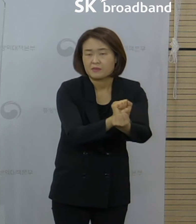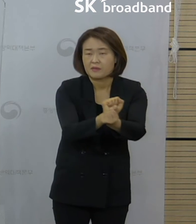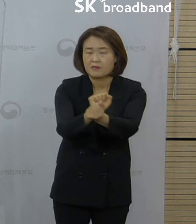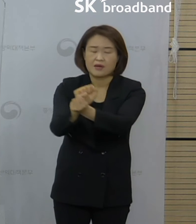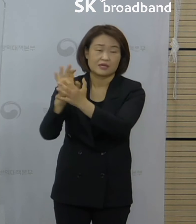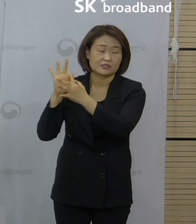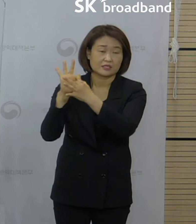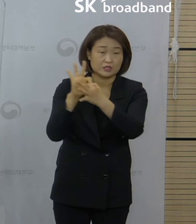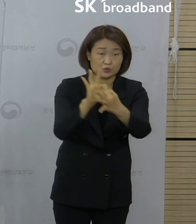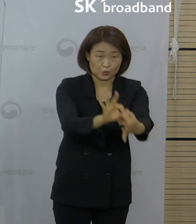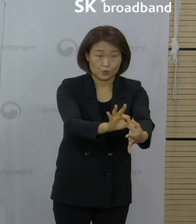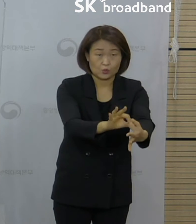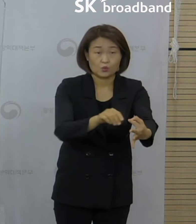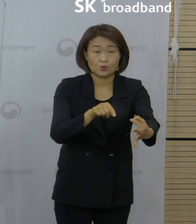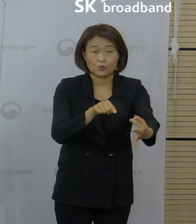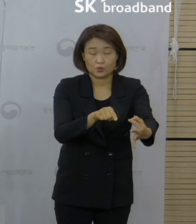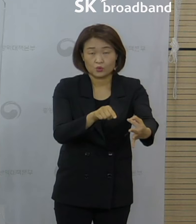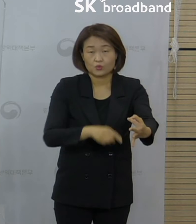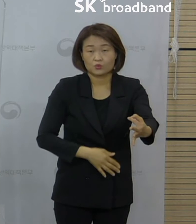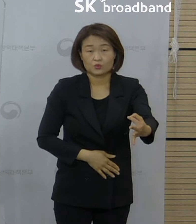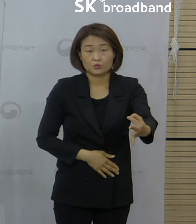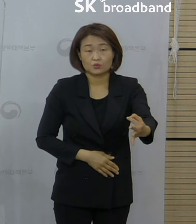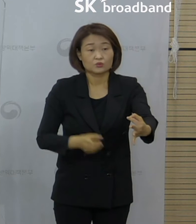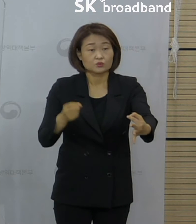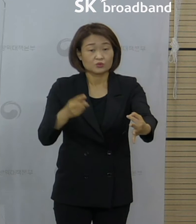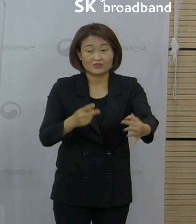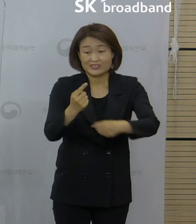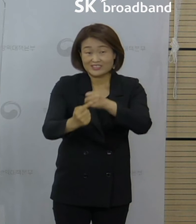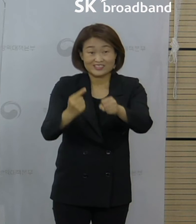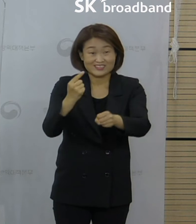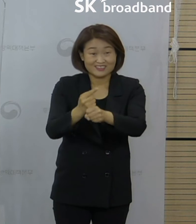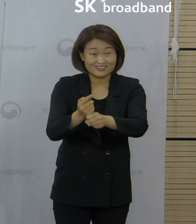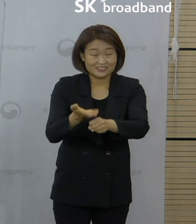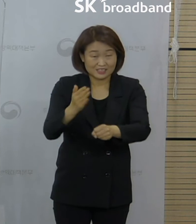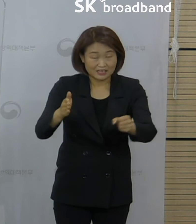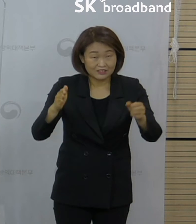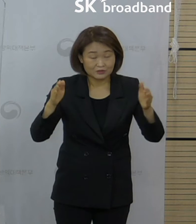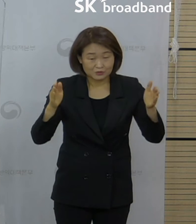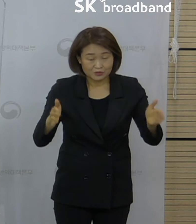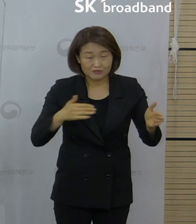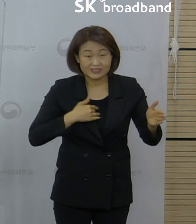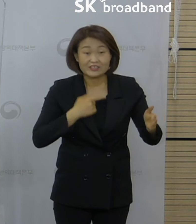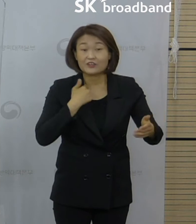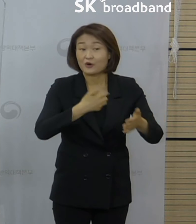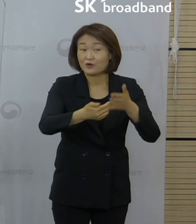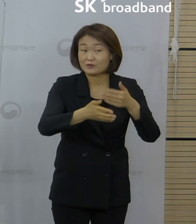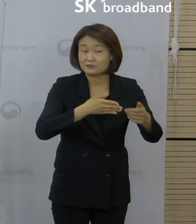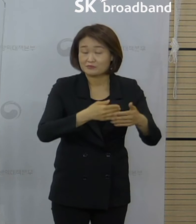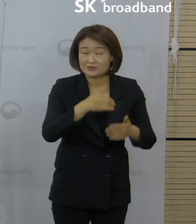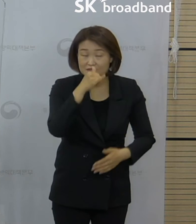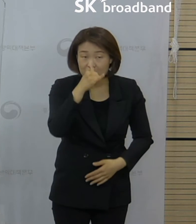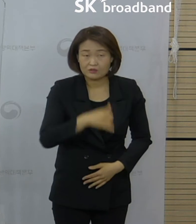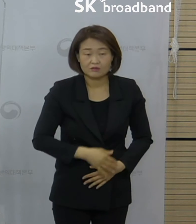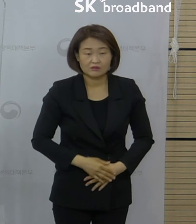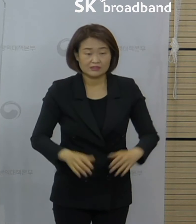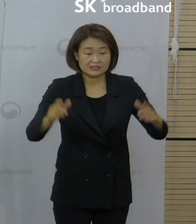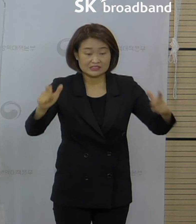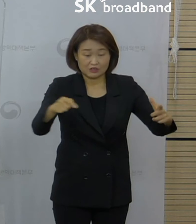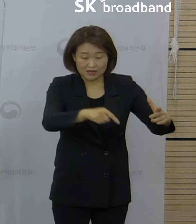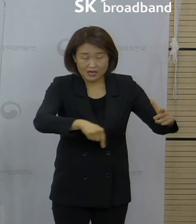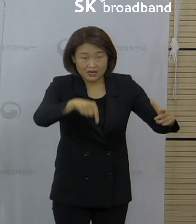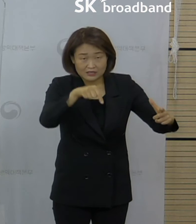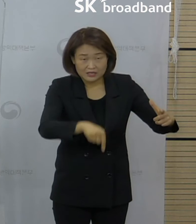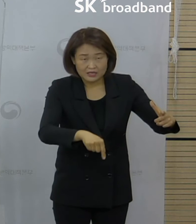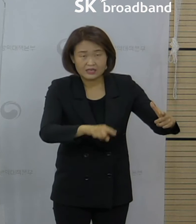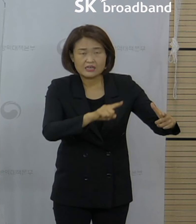또 그것이 우리가 지금까지 겪어온 1, 2, 3차 유행을 겪으면서 아마도 현재 지역사회에 가장